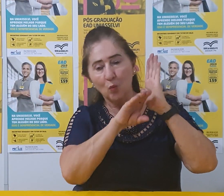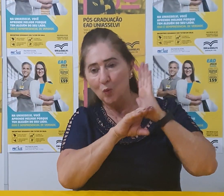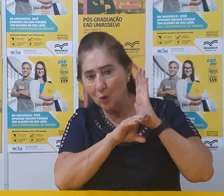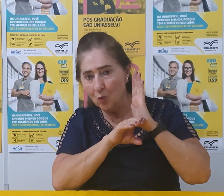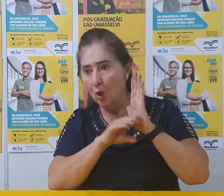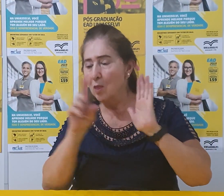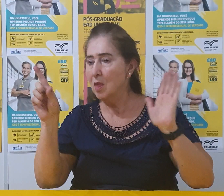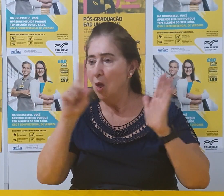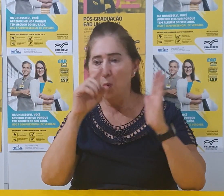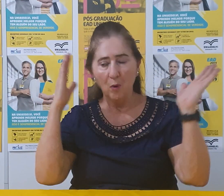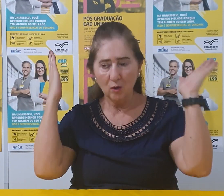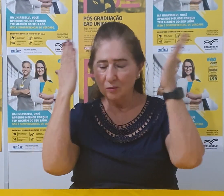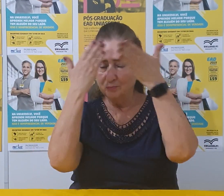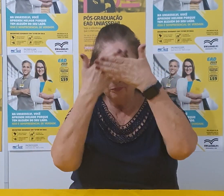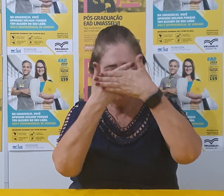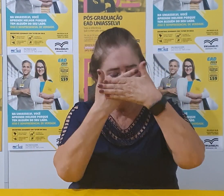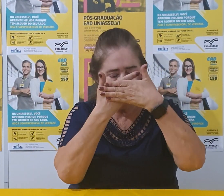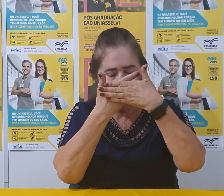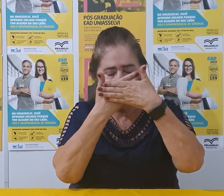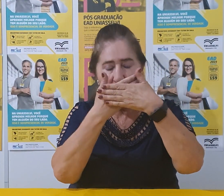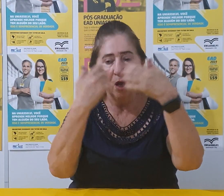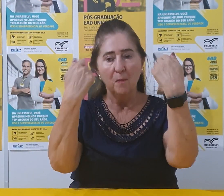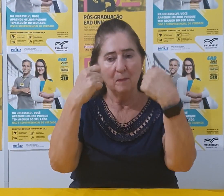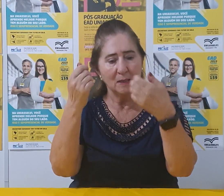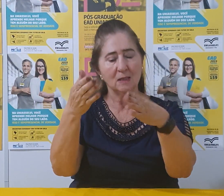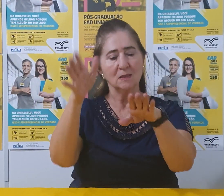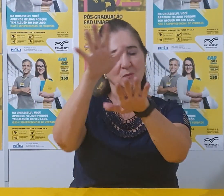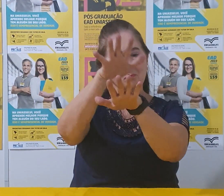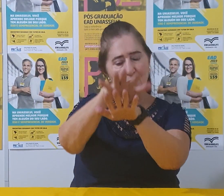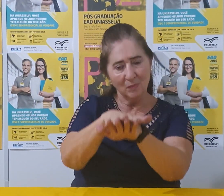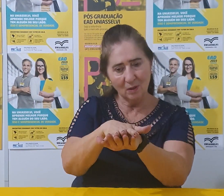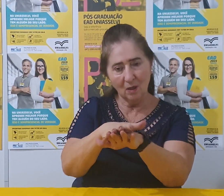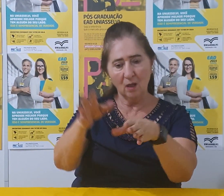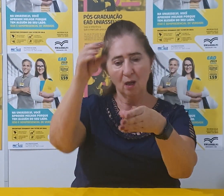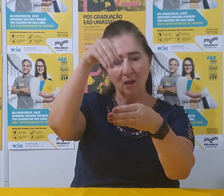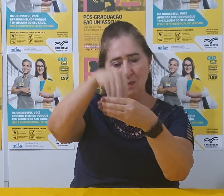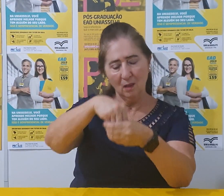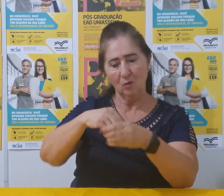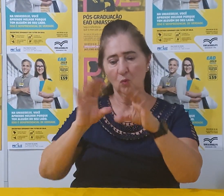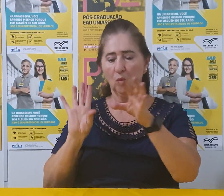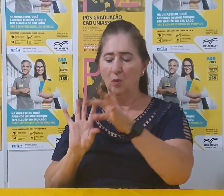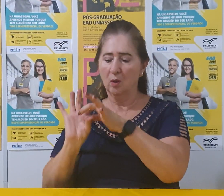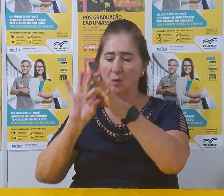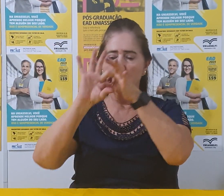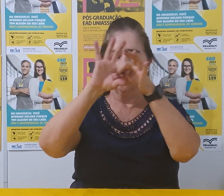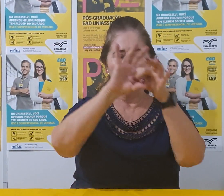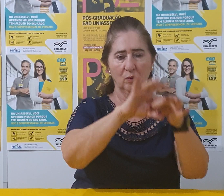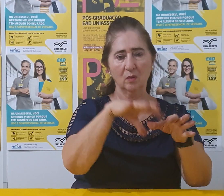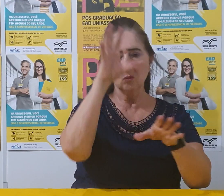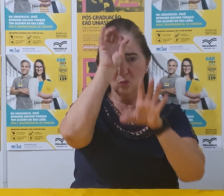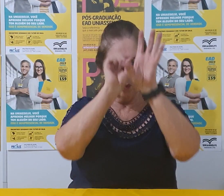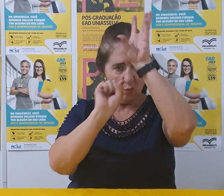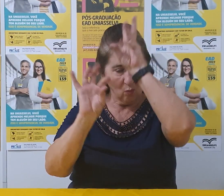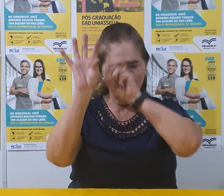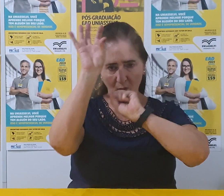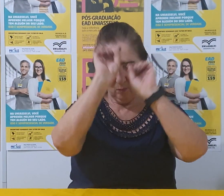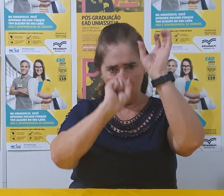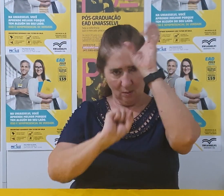inclusão. É preciso realmente integrar o surdo ao contexto de aprendizagem e ao grupo escolar onde está